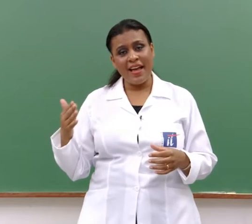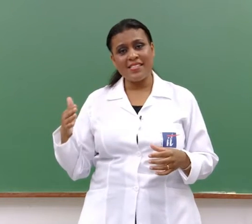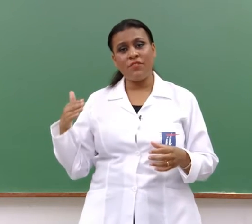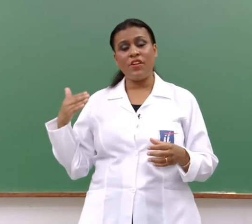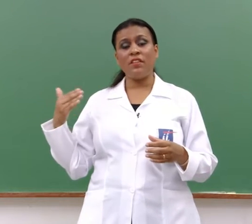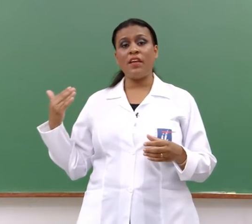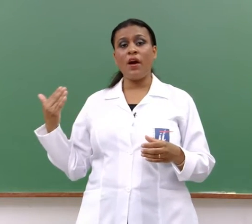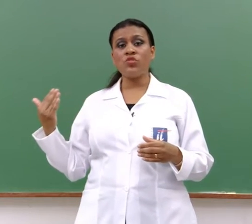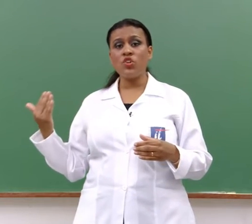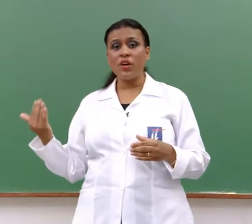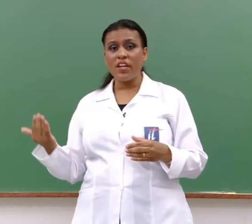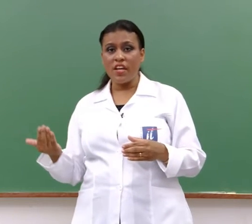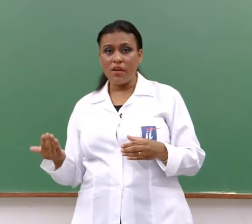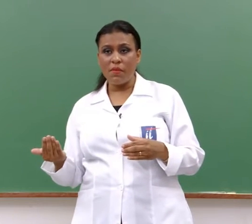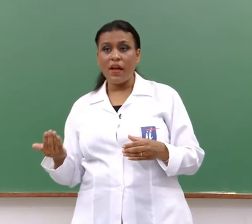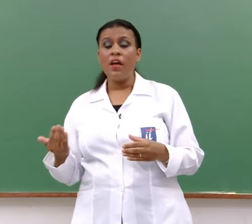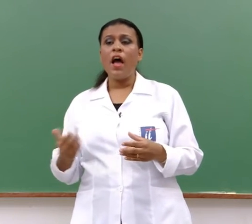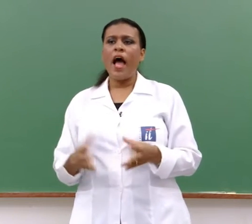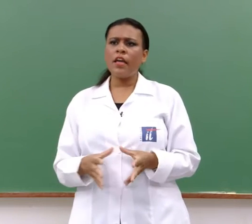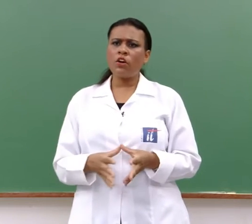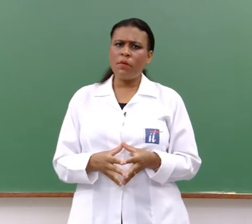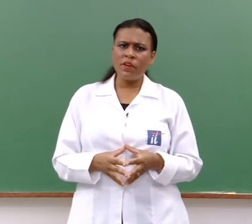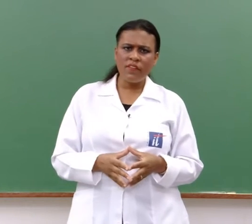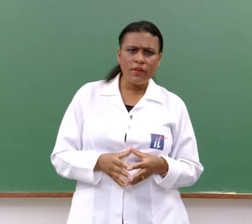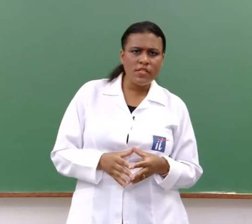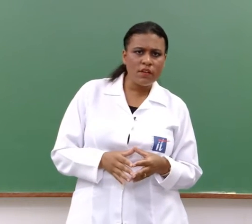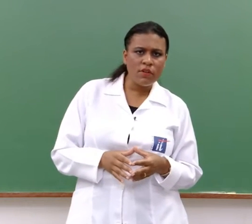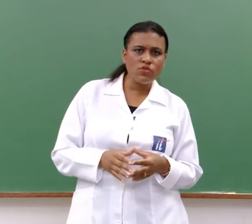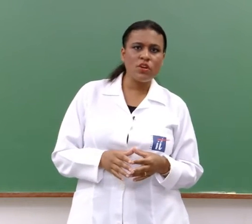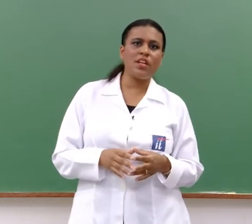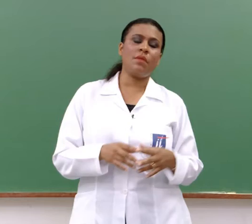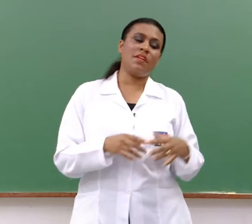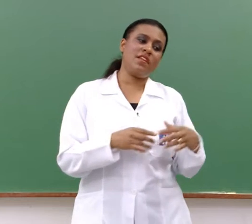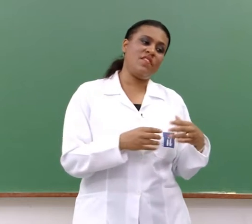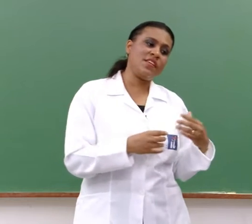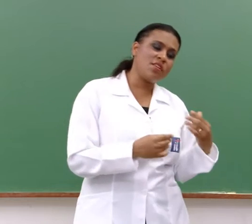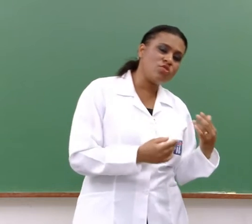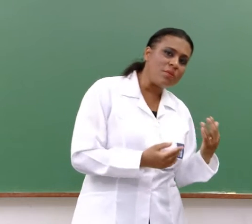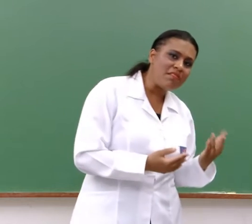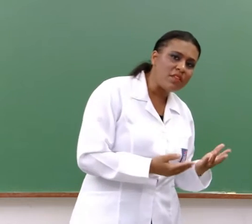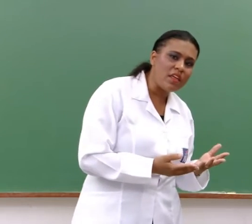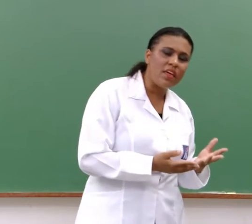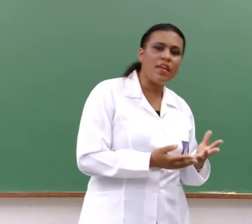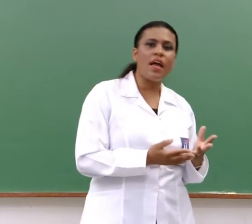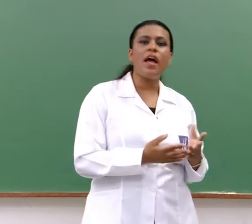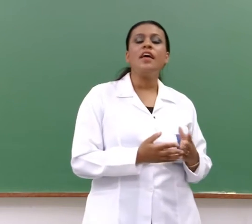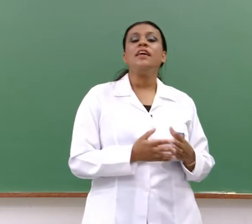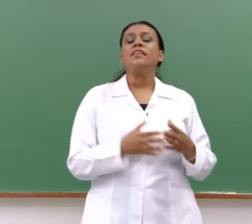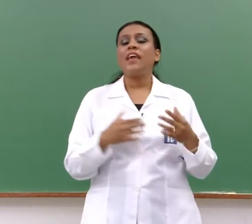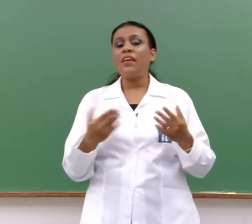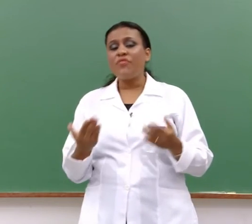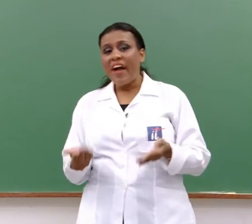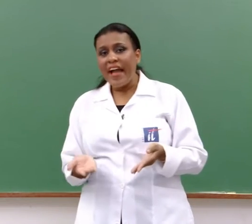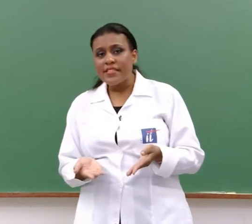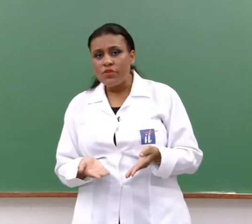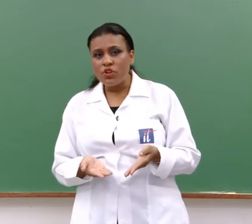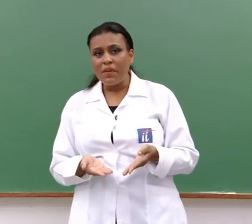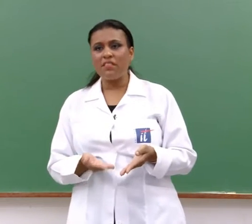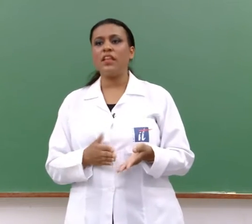mais, aferida em audiograma. Aí como que vai conseguir um audiograma? Através da audiometria. Quem faz